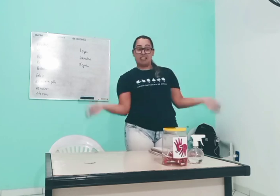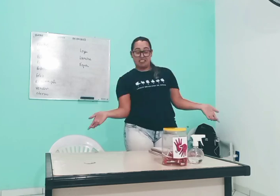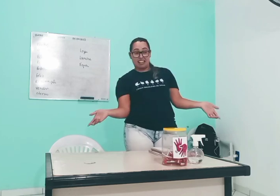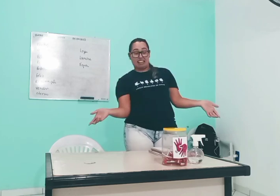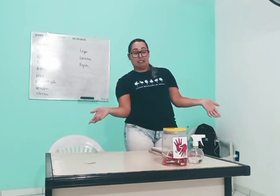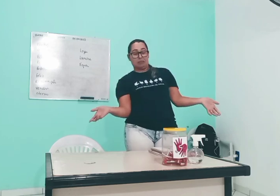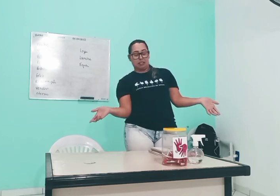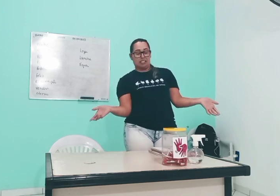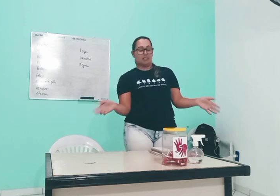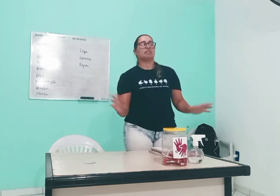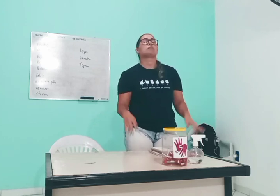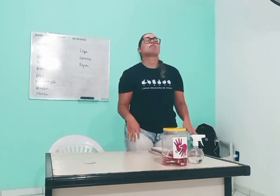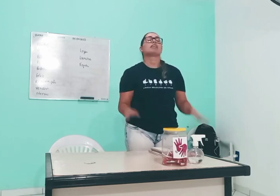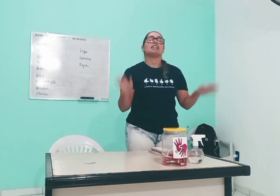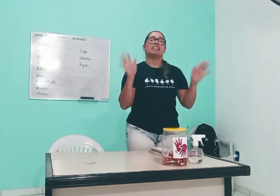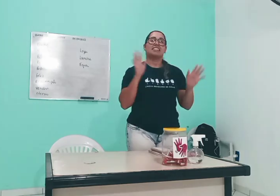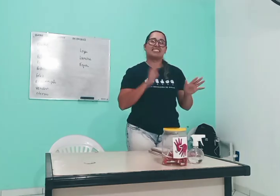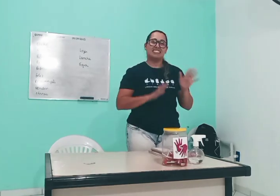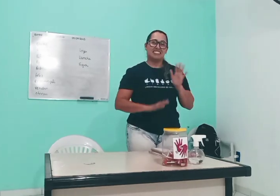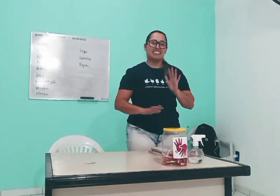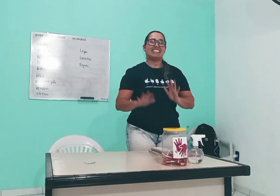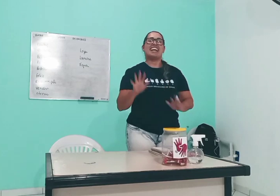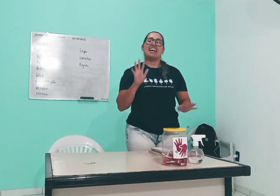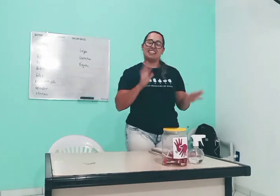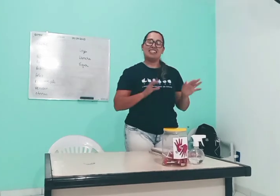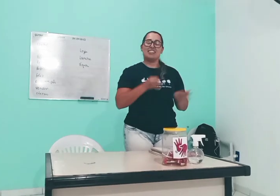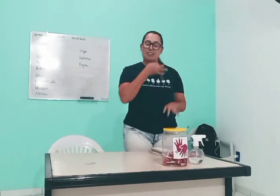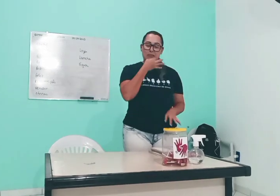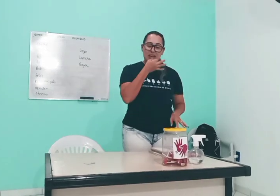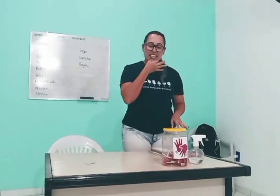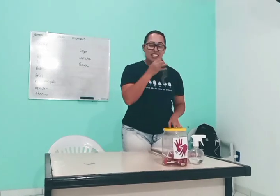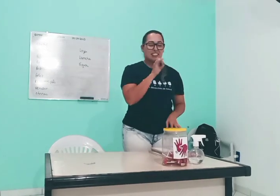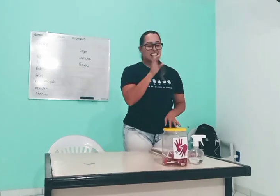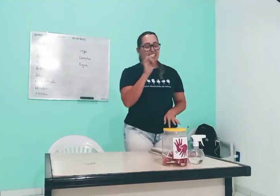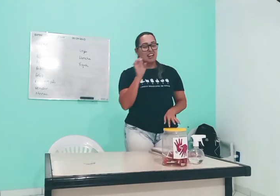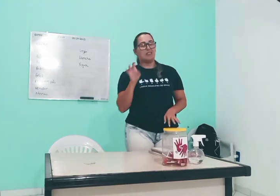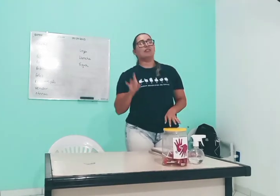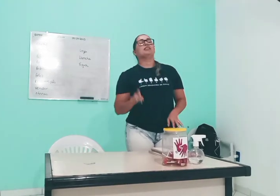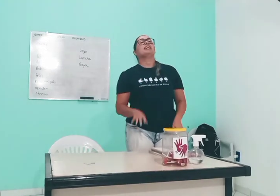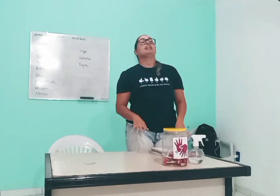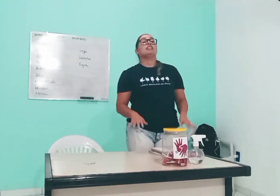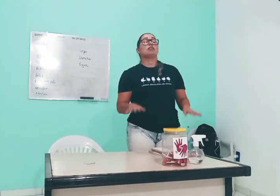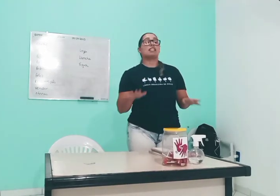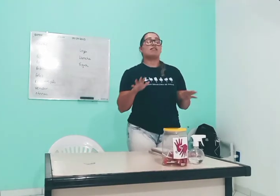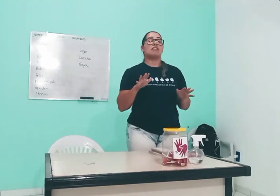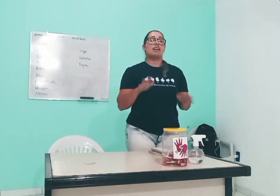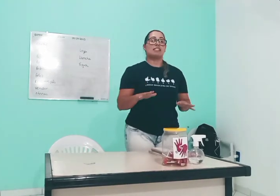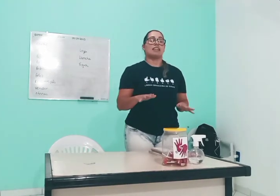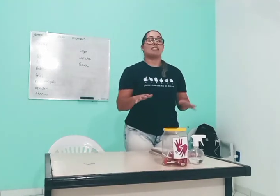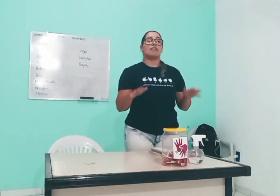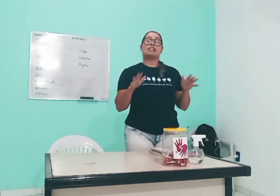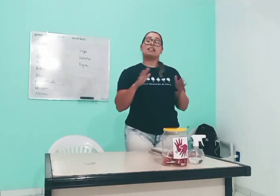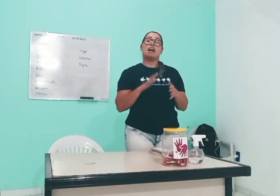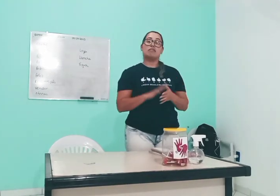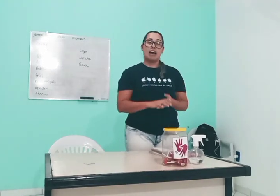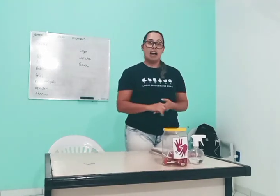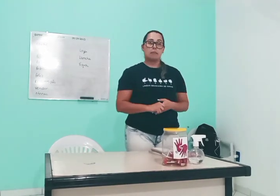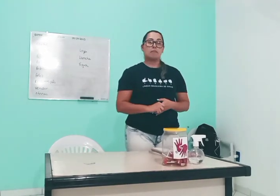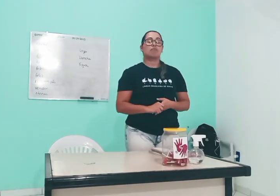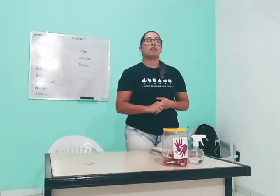você vai ver, está com a cara, ai meu Deus. A questão de opinião, né? Isso, é a opinião de cada um. Então, o que você vai fazer? Você vai se